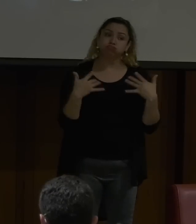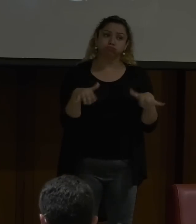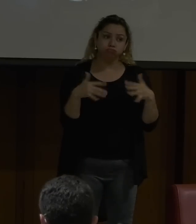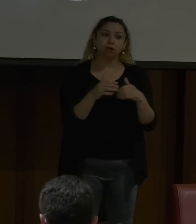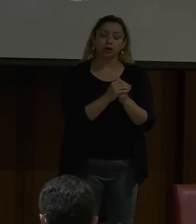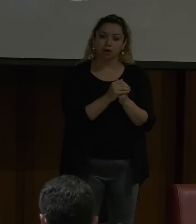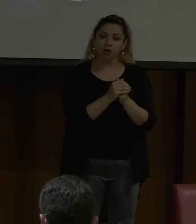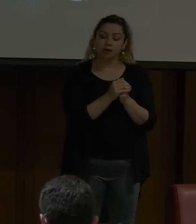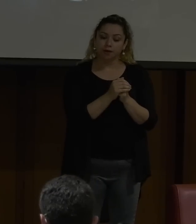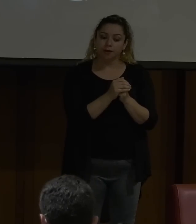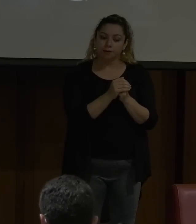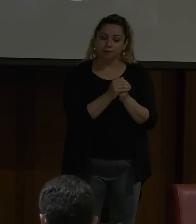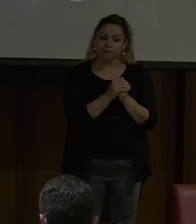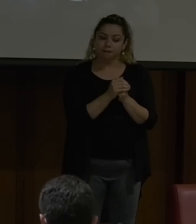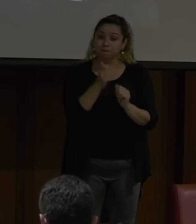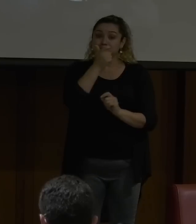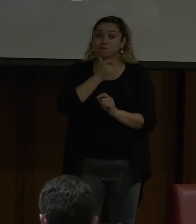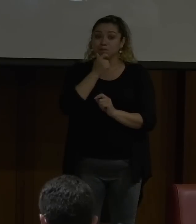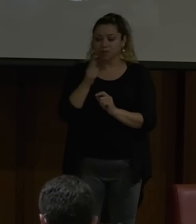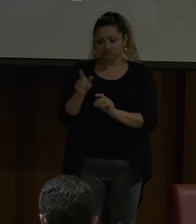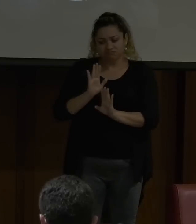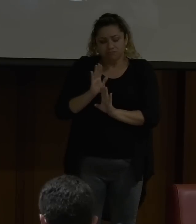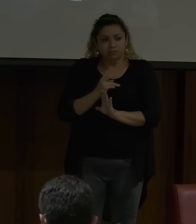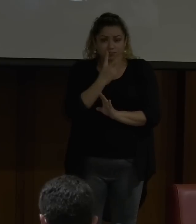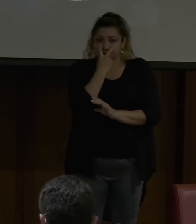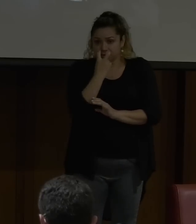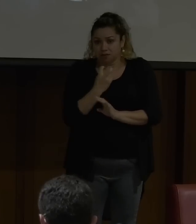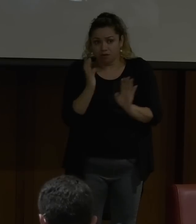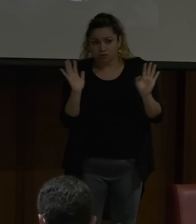cómo, a pesar de su invidencia,